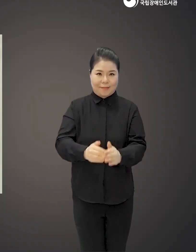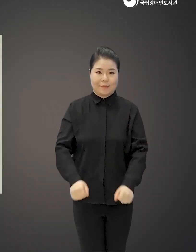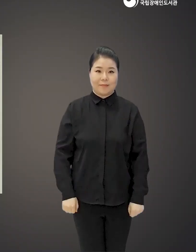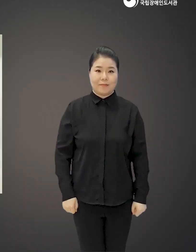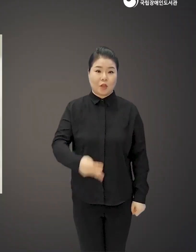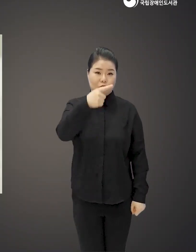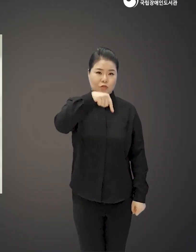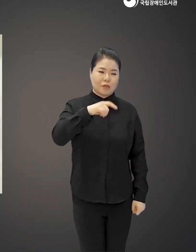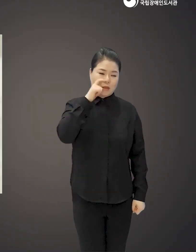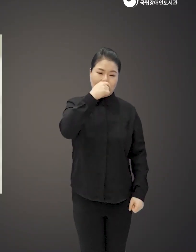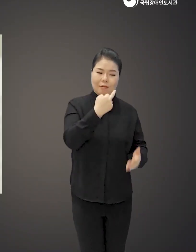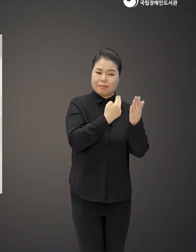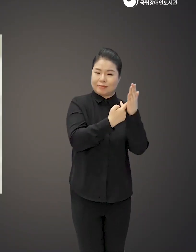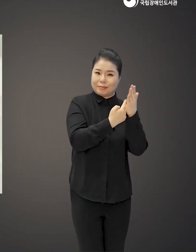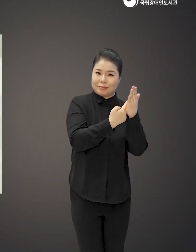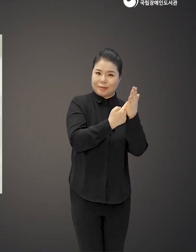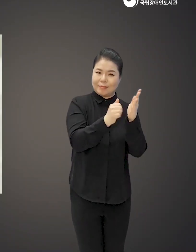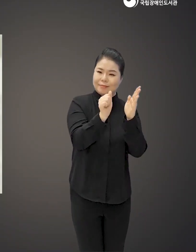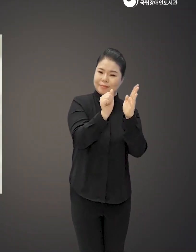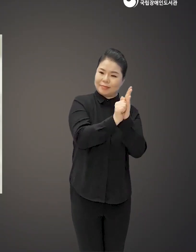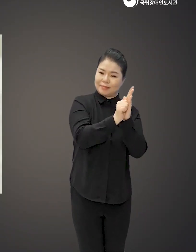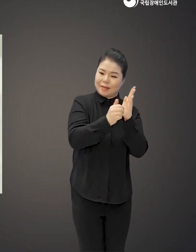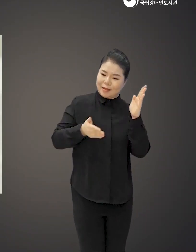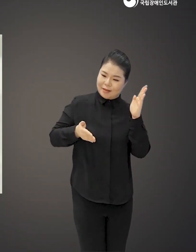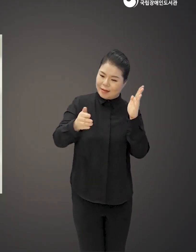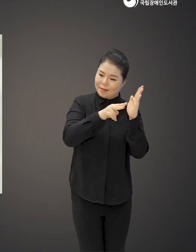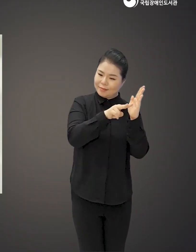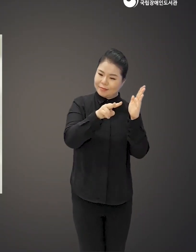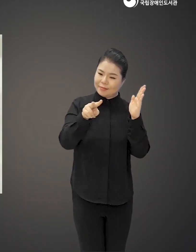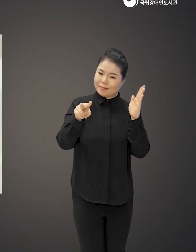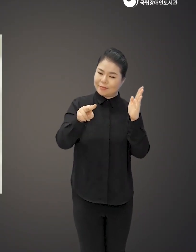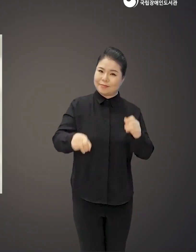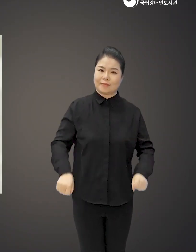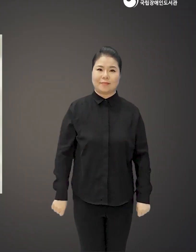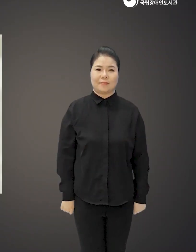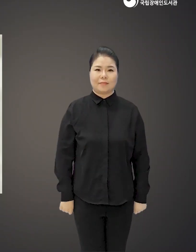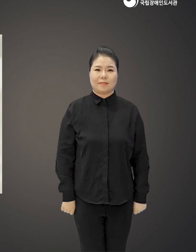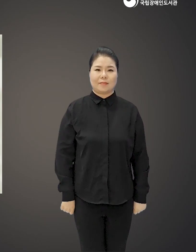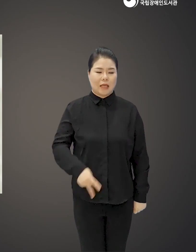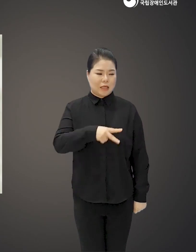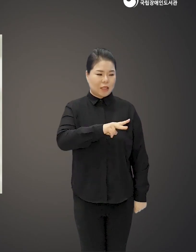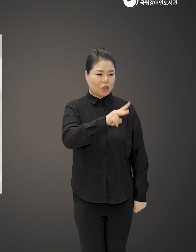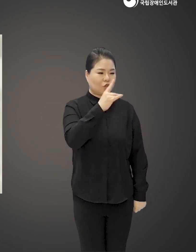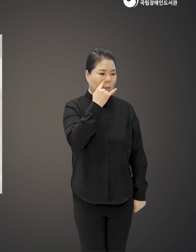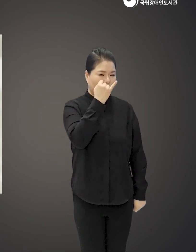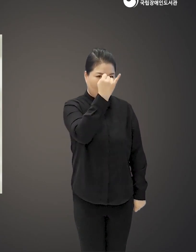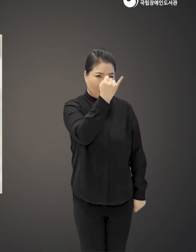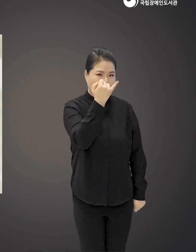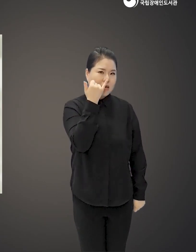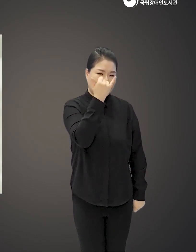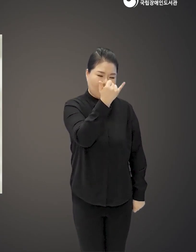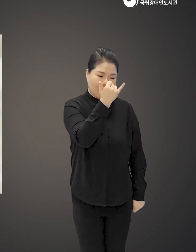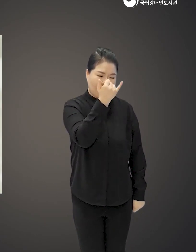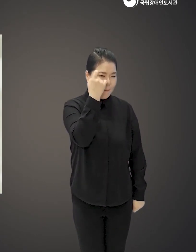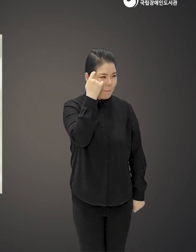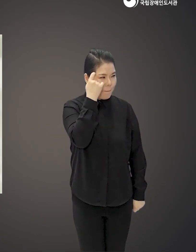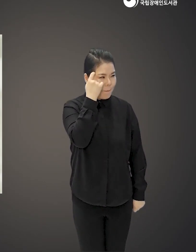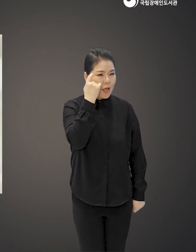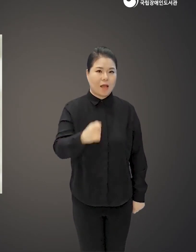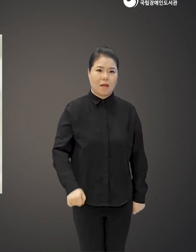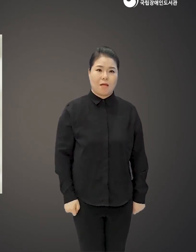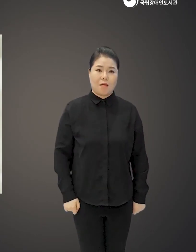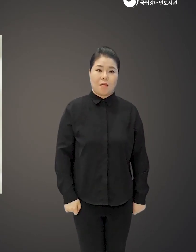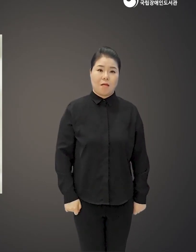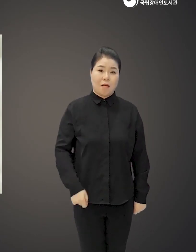출근했다. 루는 얼룩진 창문에 기대 길을 내다보았다. 아델 빈스에게 전화를 해줘야